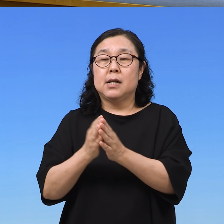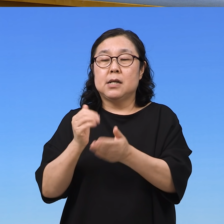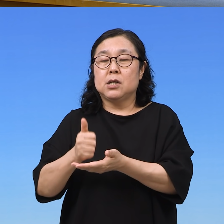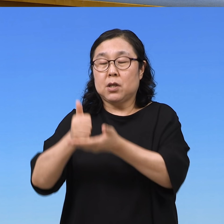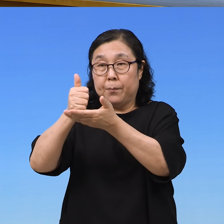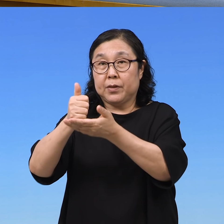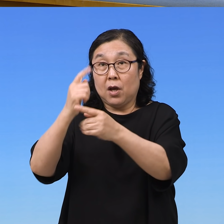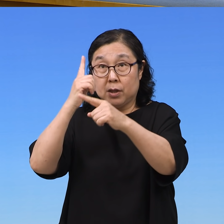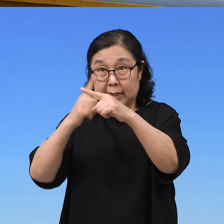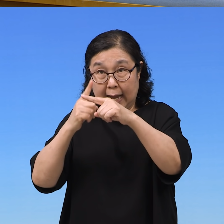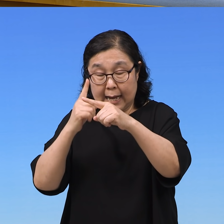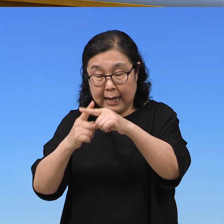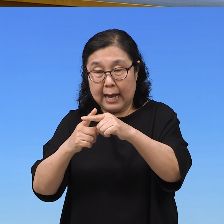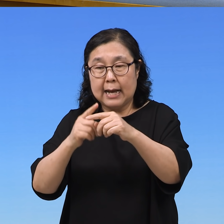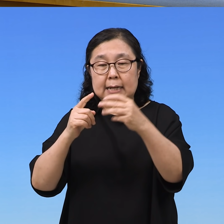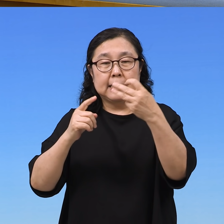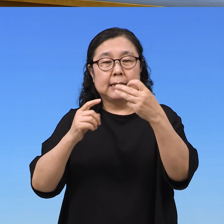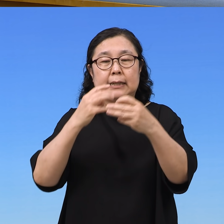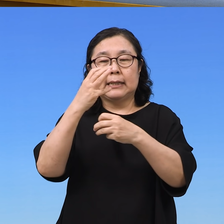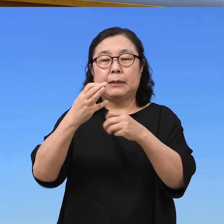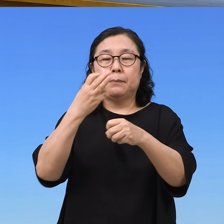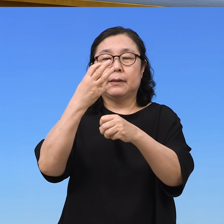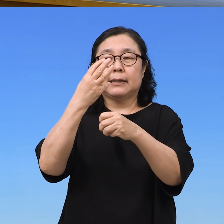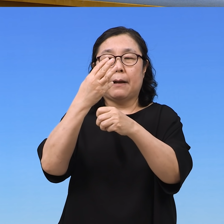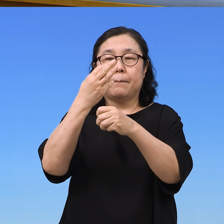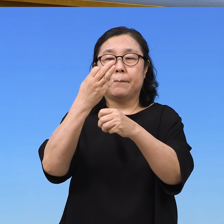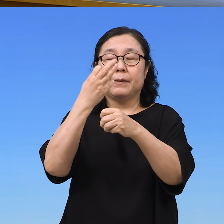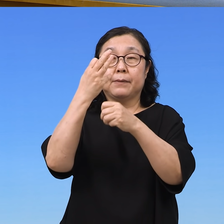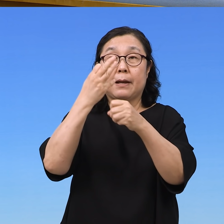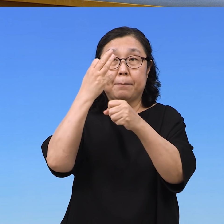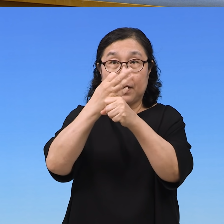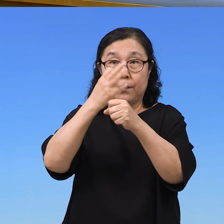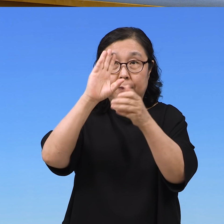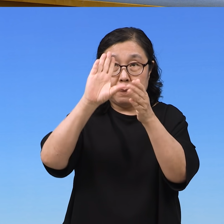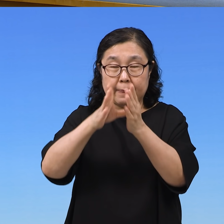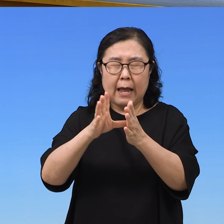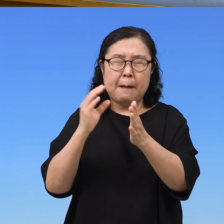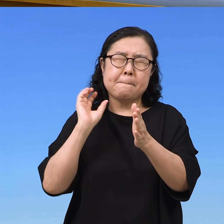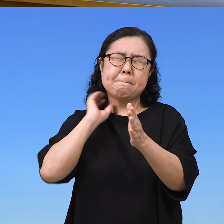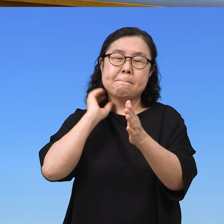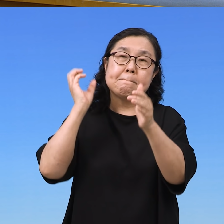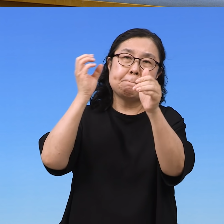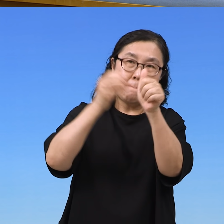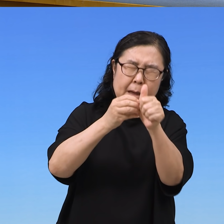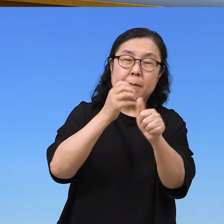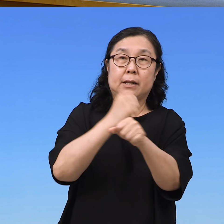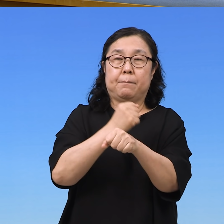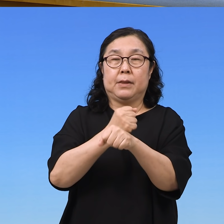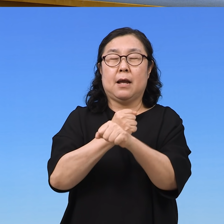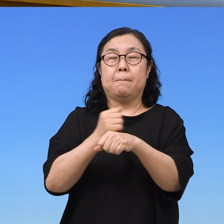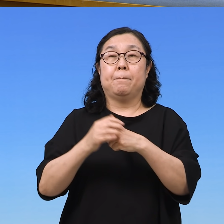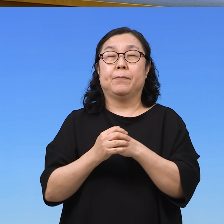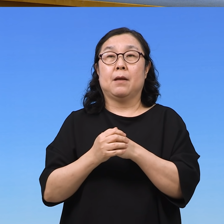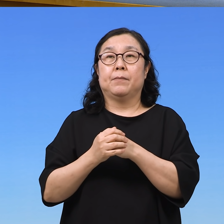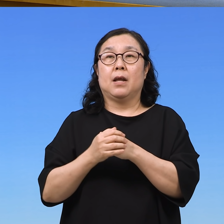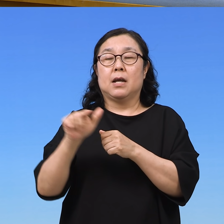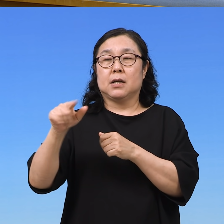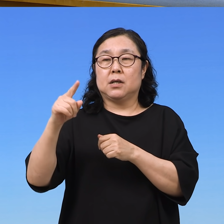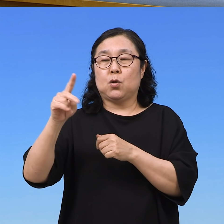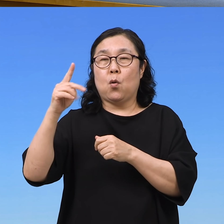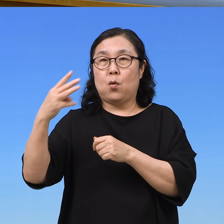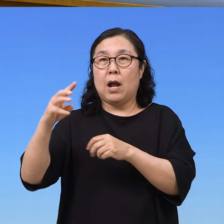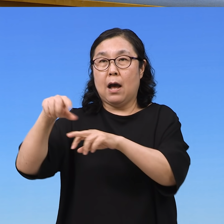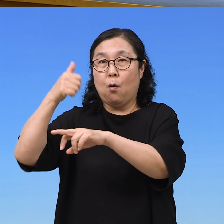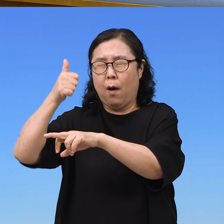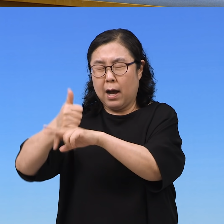배반이 나오네요. 배반한지라. 또 5절 6절을 보십시오. 제14년에 그돌라오멜과 그와 함께한